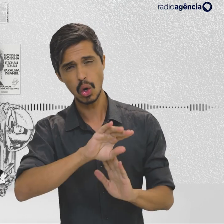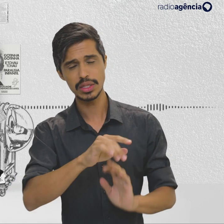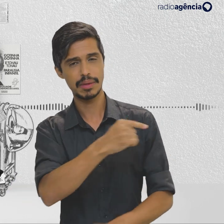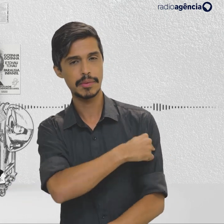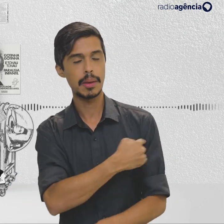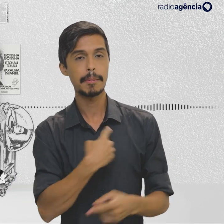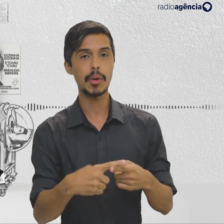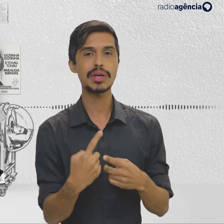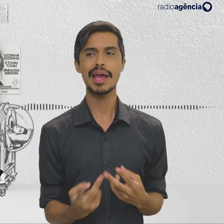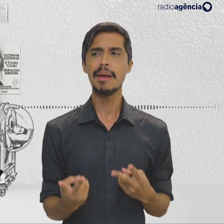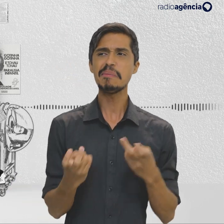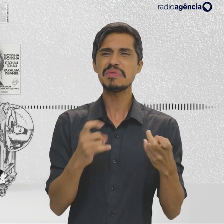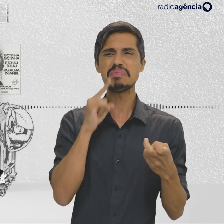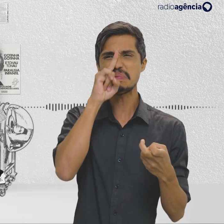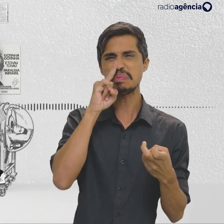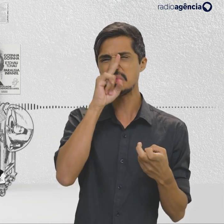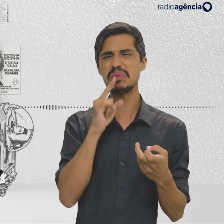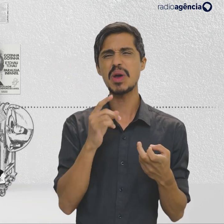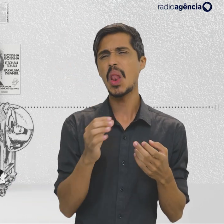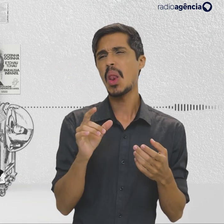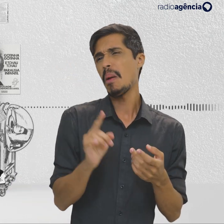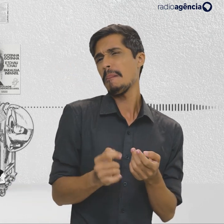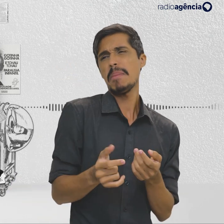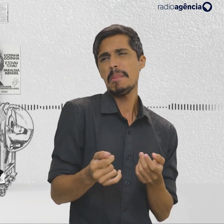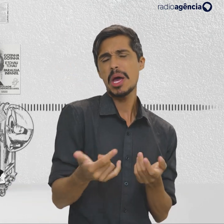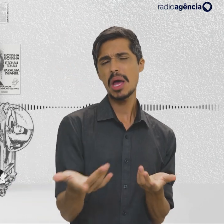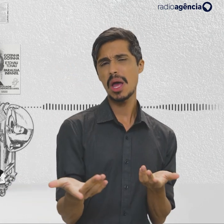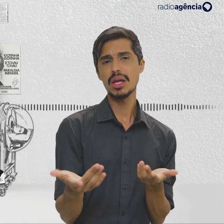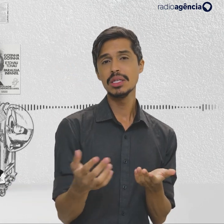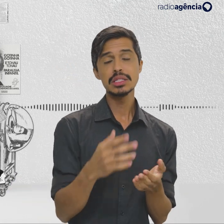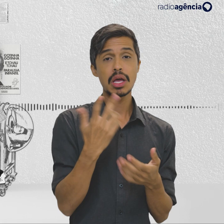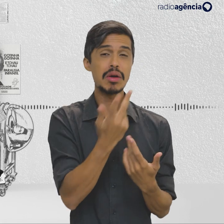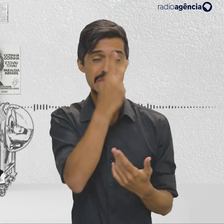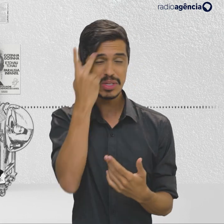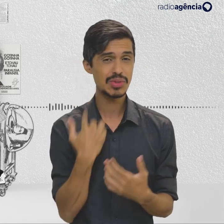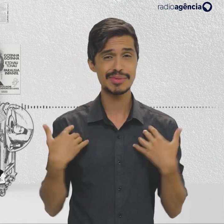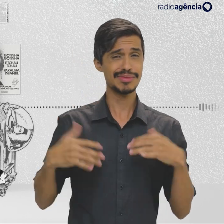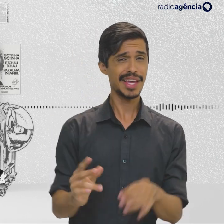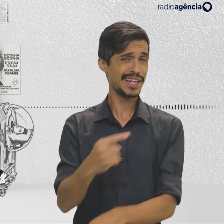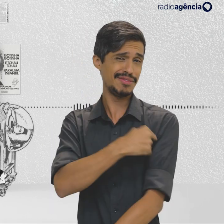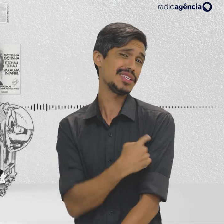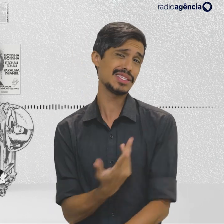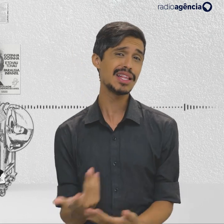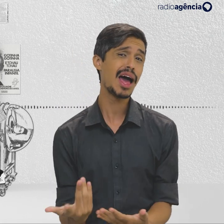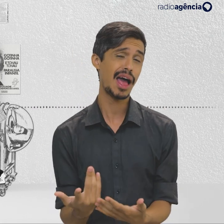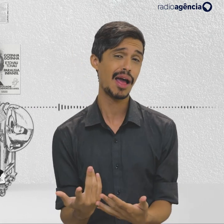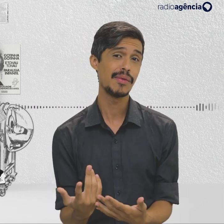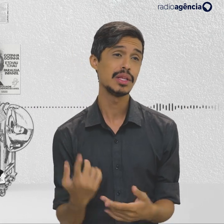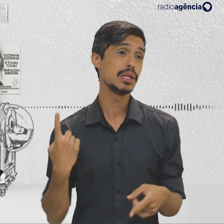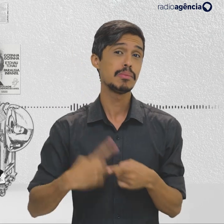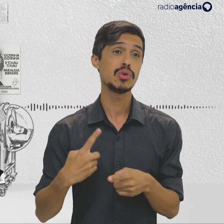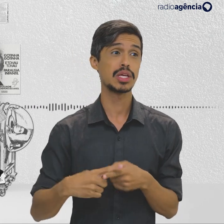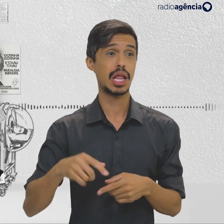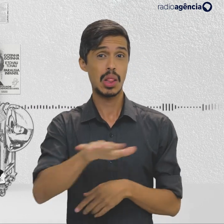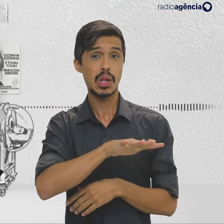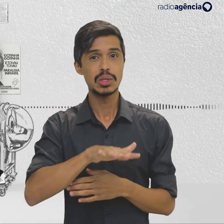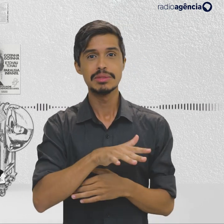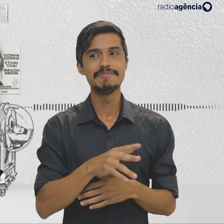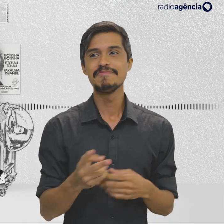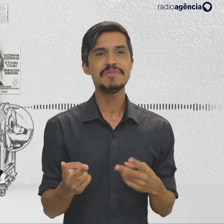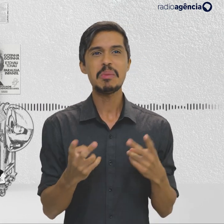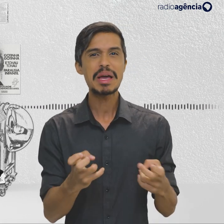porque a percepção de risco da população caiu muito porque a população